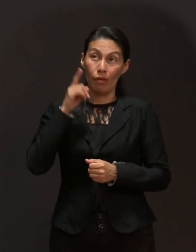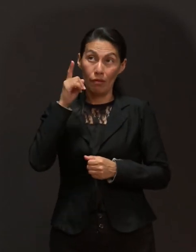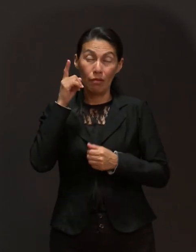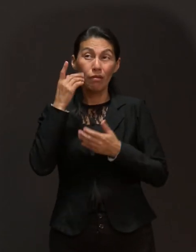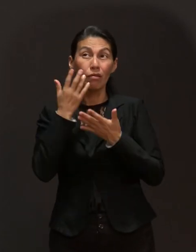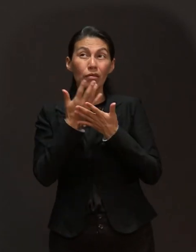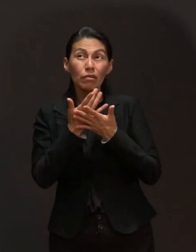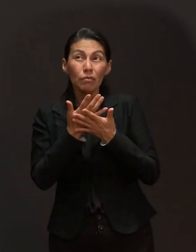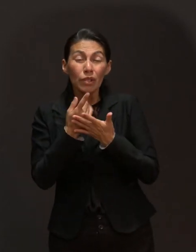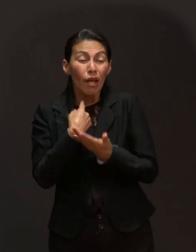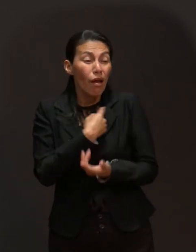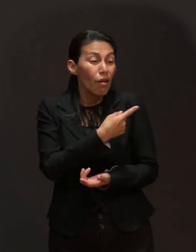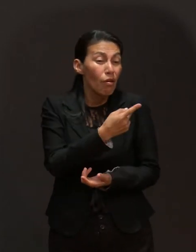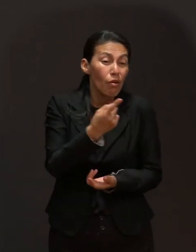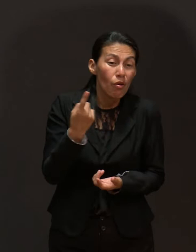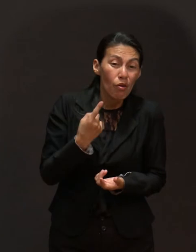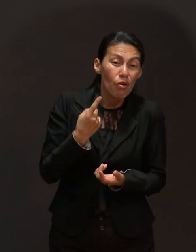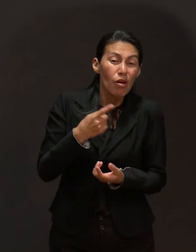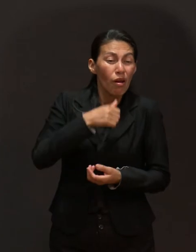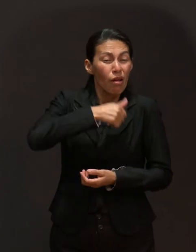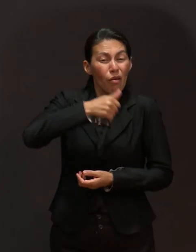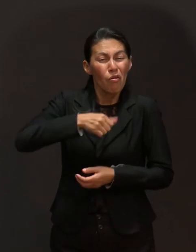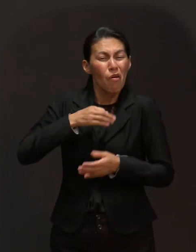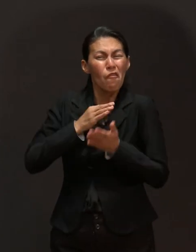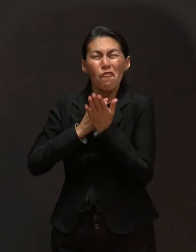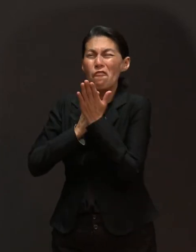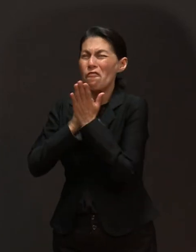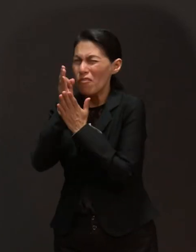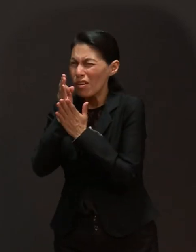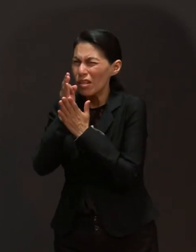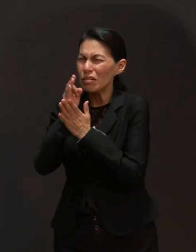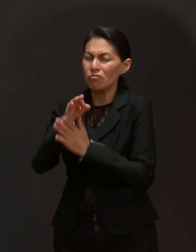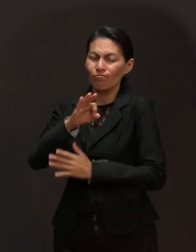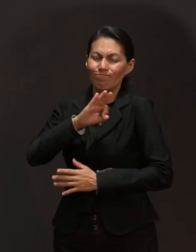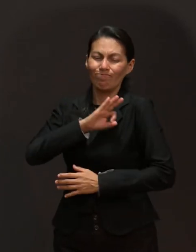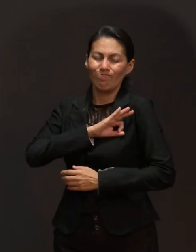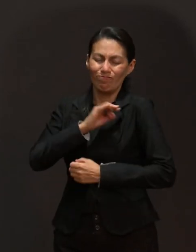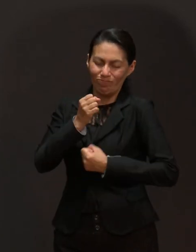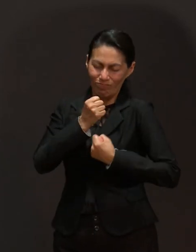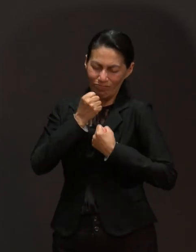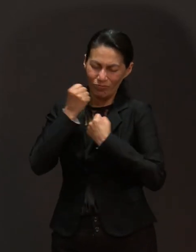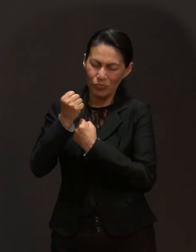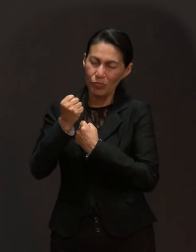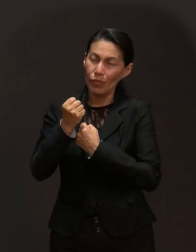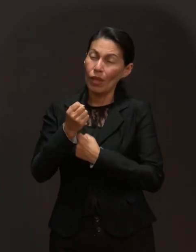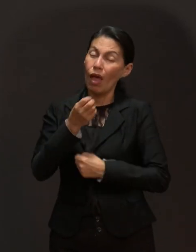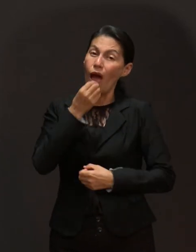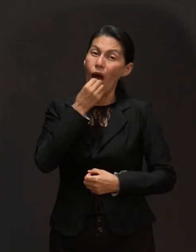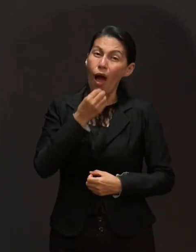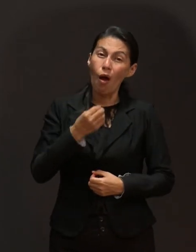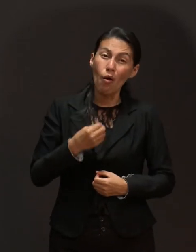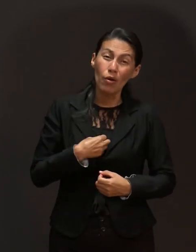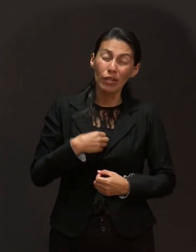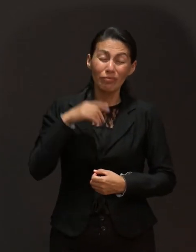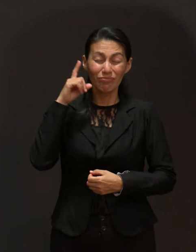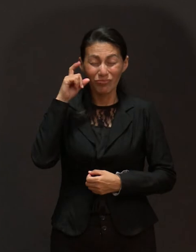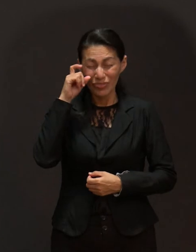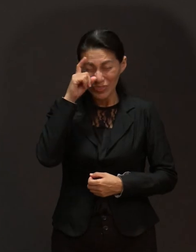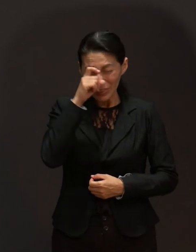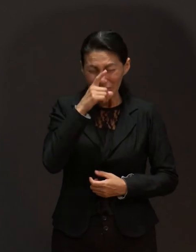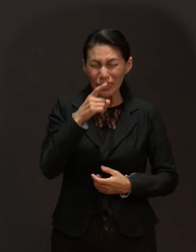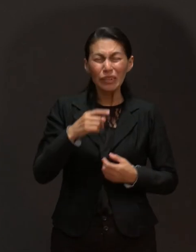correspondamos con nuestra fe obediente a Él aunque no veamos